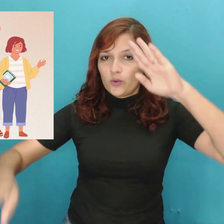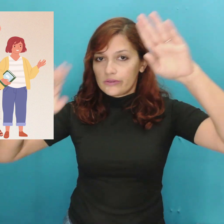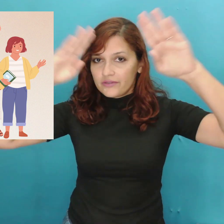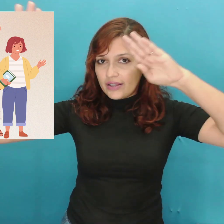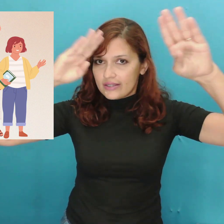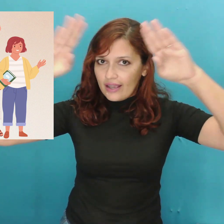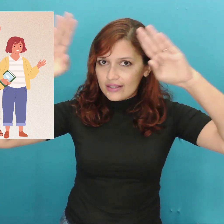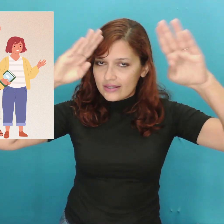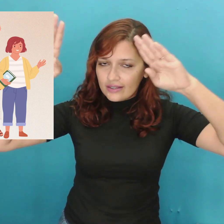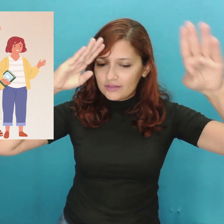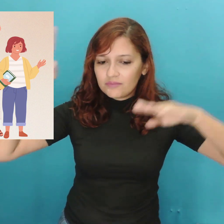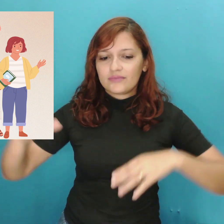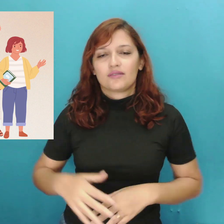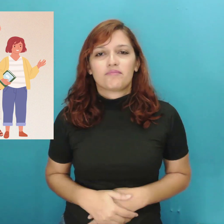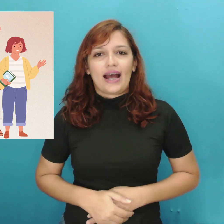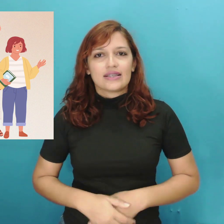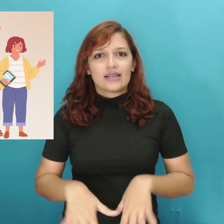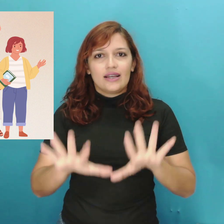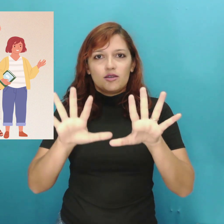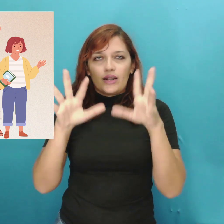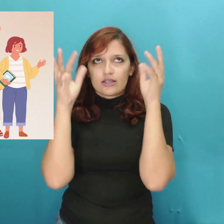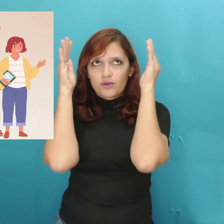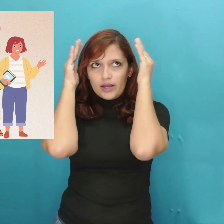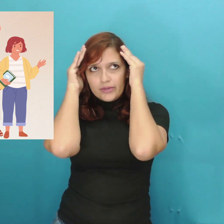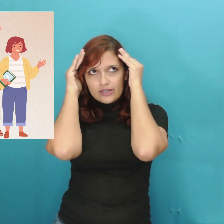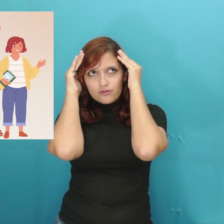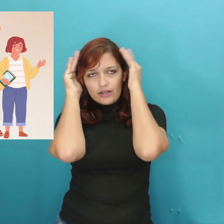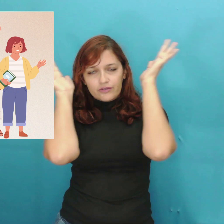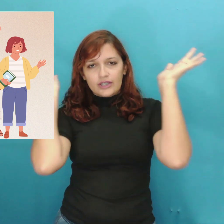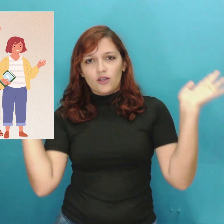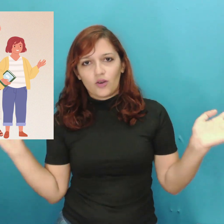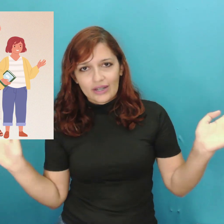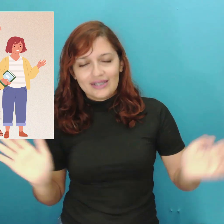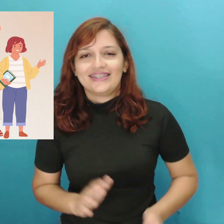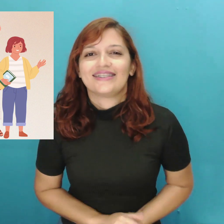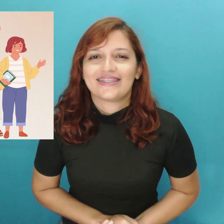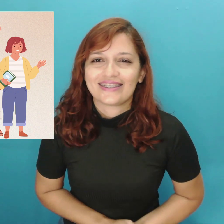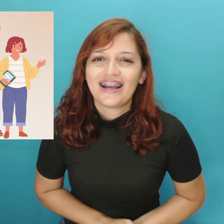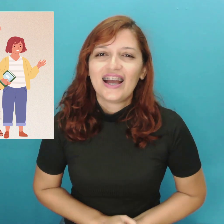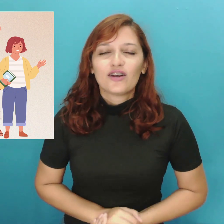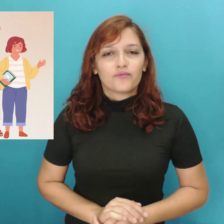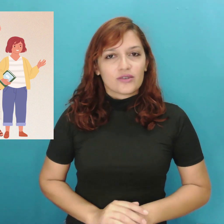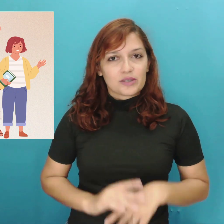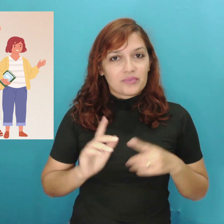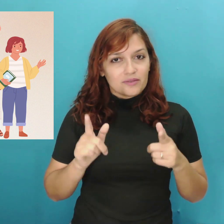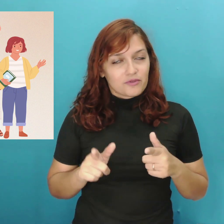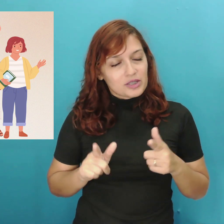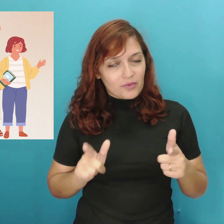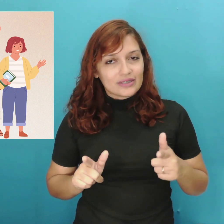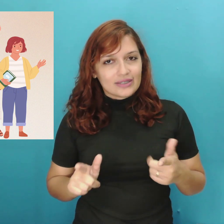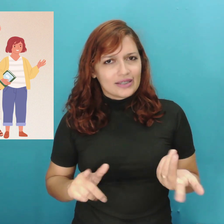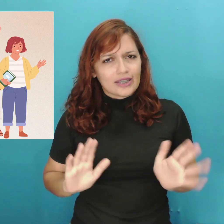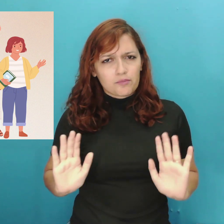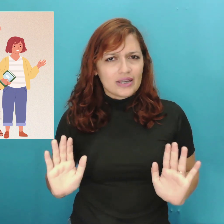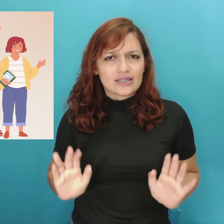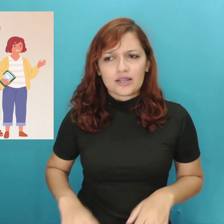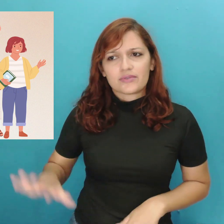outros fazem assim, mas para que a sua cabeça não já fique louca, você pode entender que é bem simples, é